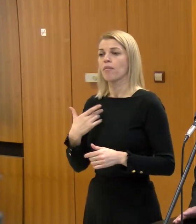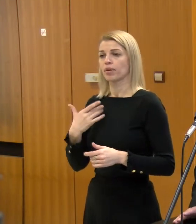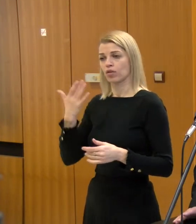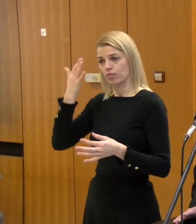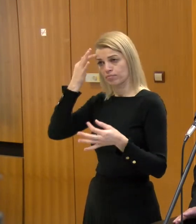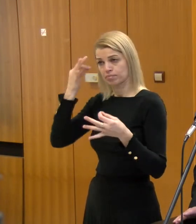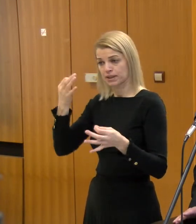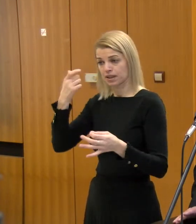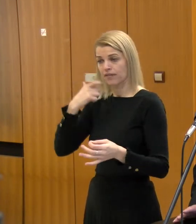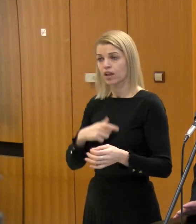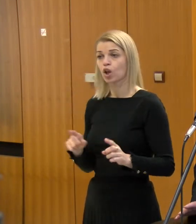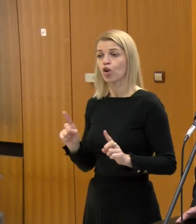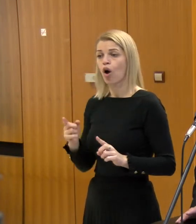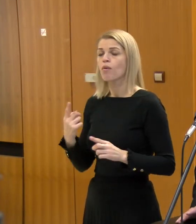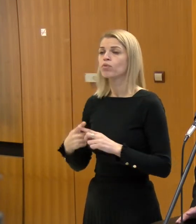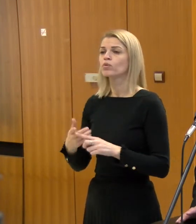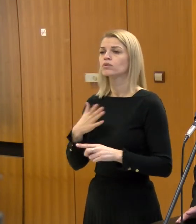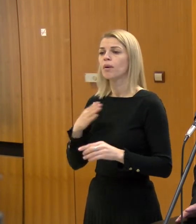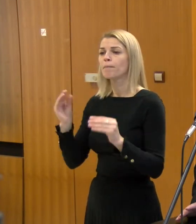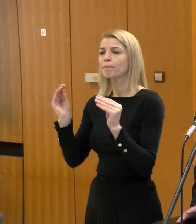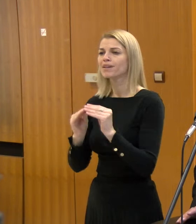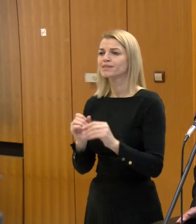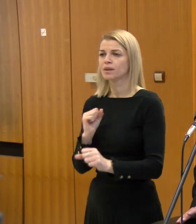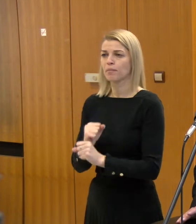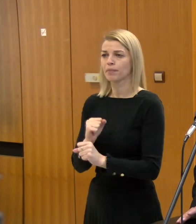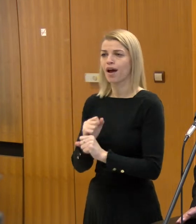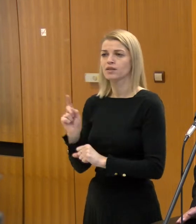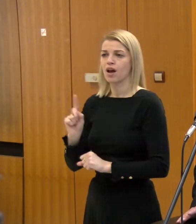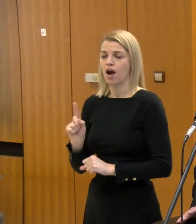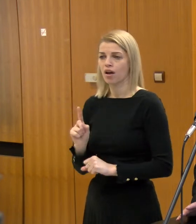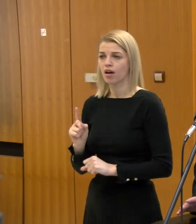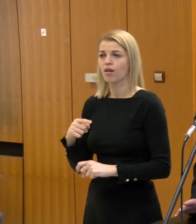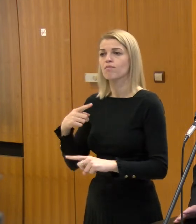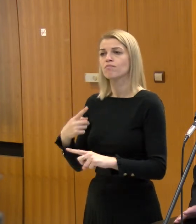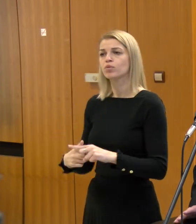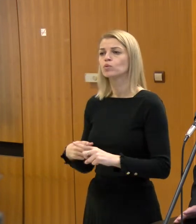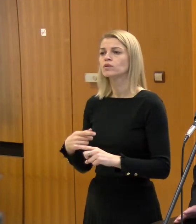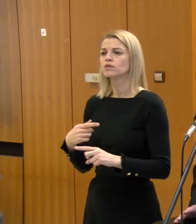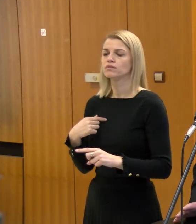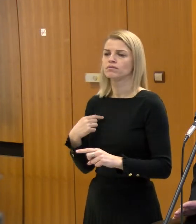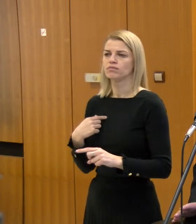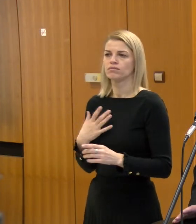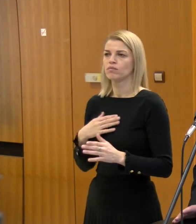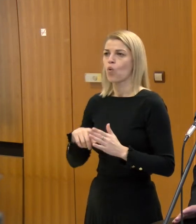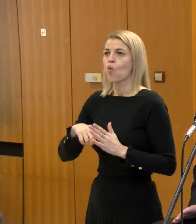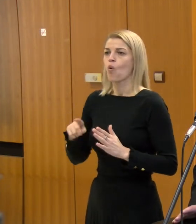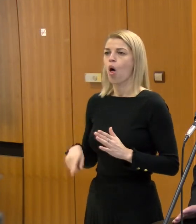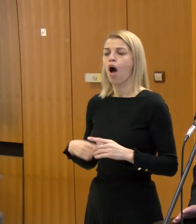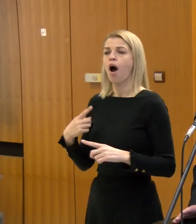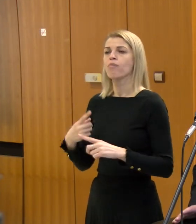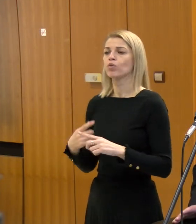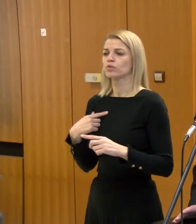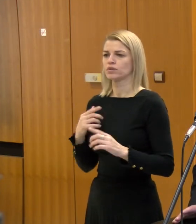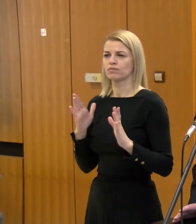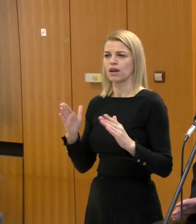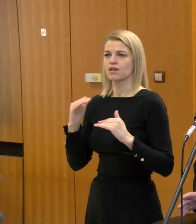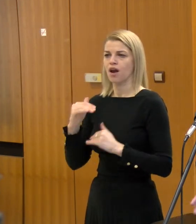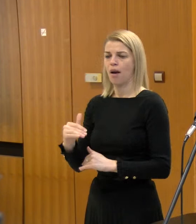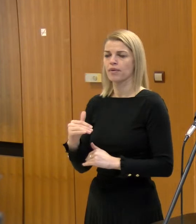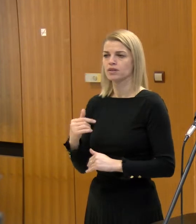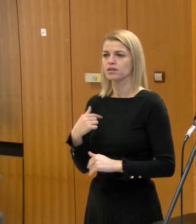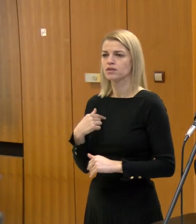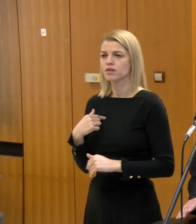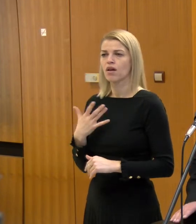a povedať, aké sú moje princípy práce, aké sú moje principiálne zadania. Ja rámcujem úlohy, nie som